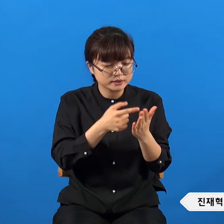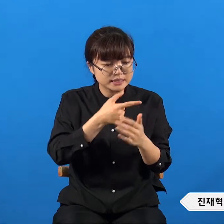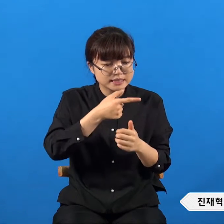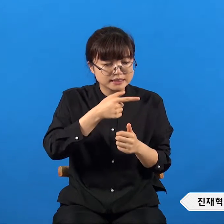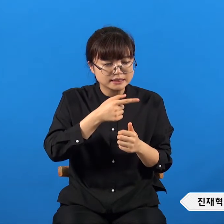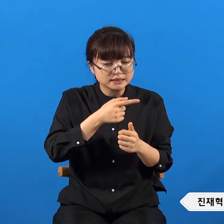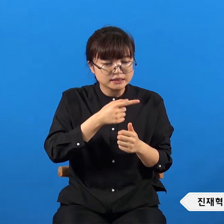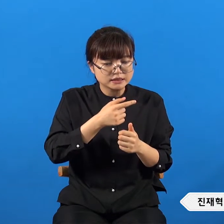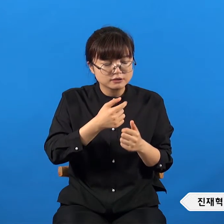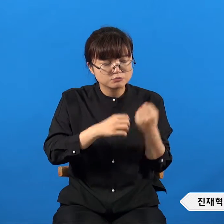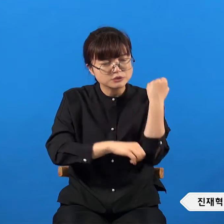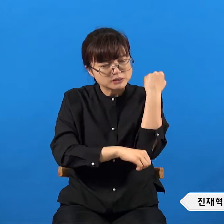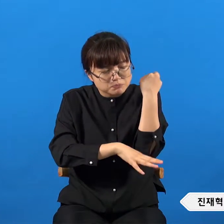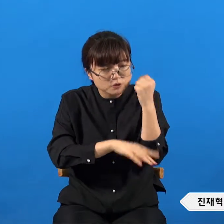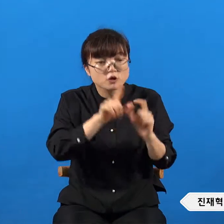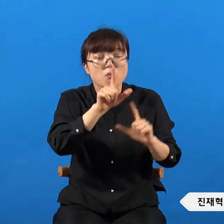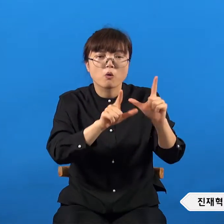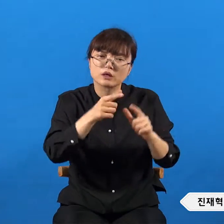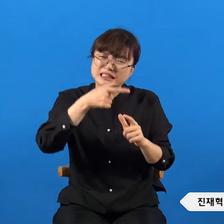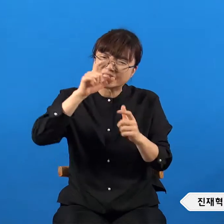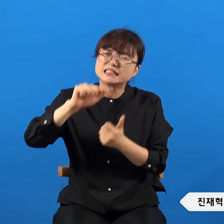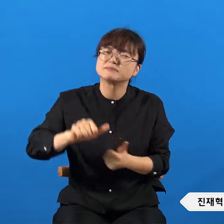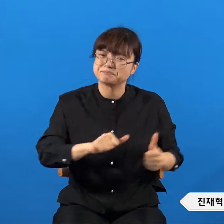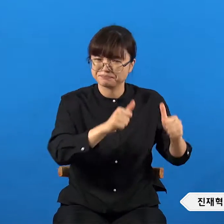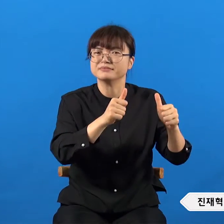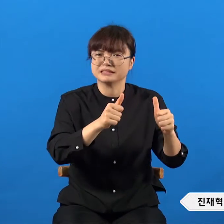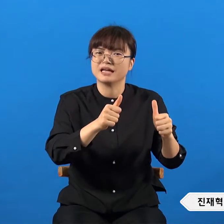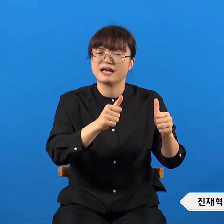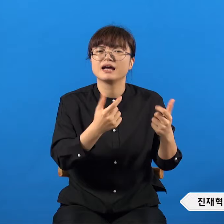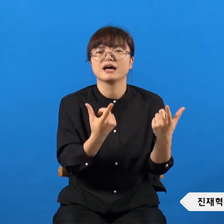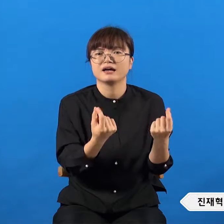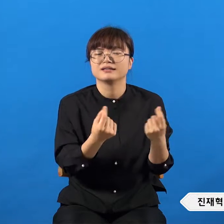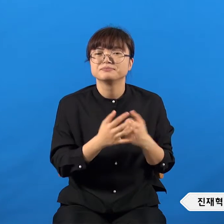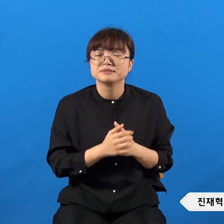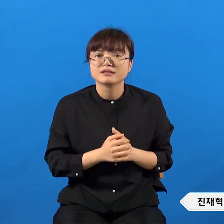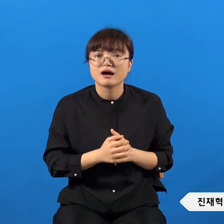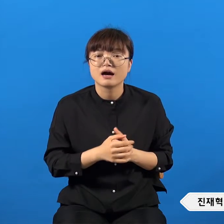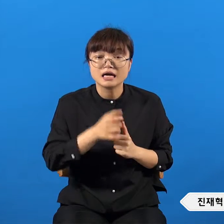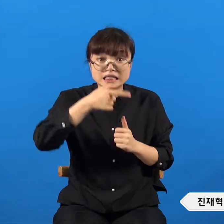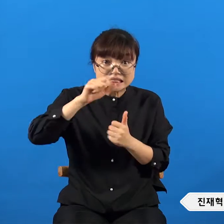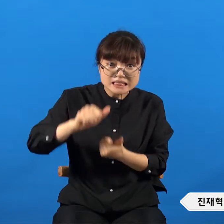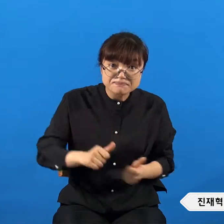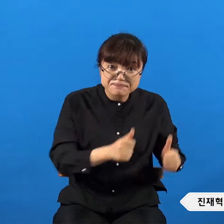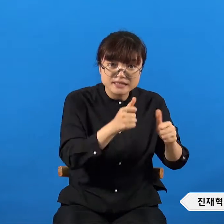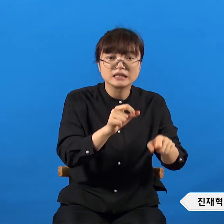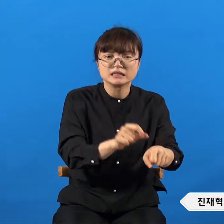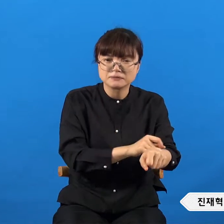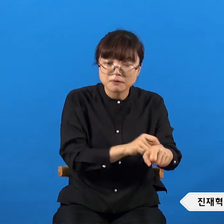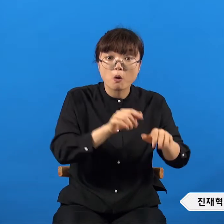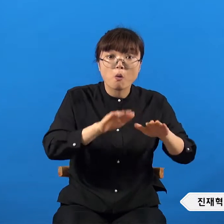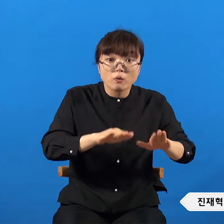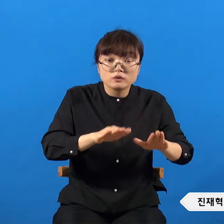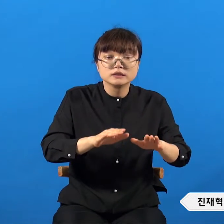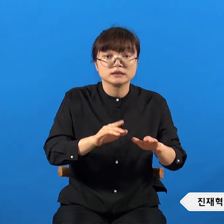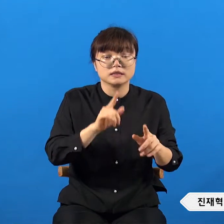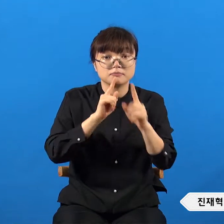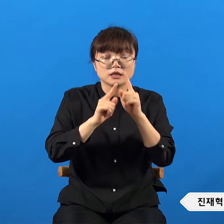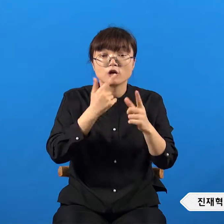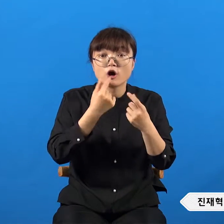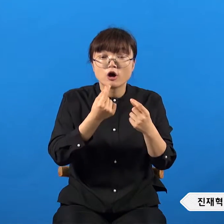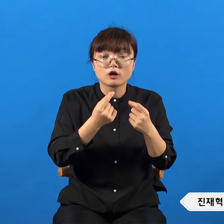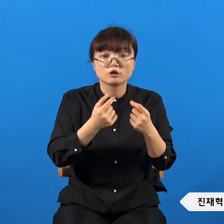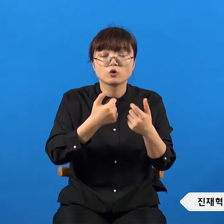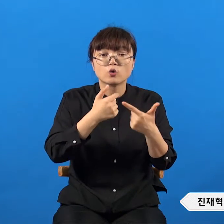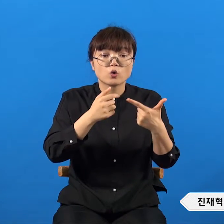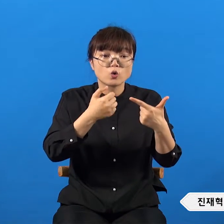더 근본적인 모습은 침례로 드려집니다. 그리고 침례가 특별히 오늘 본문에 있는 말씀